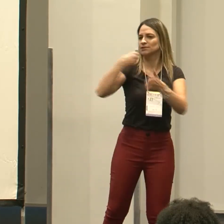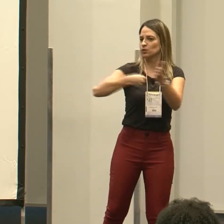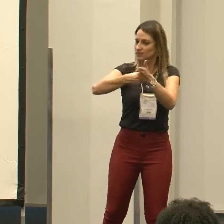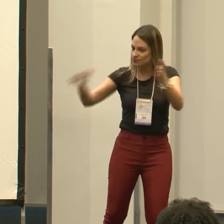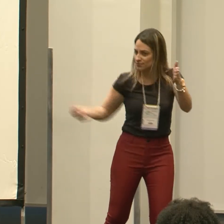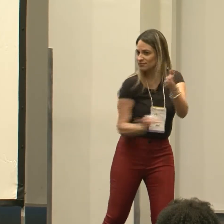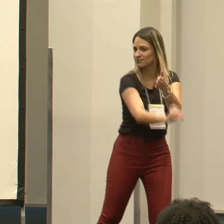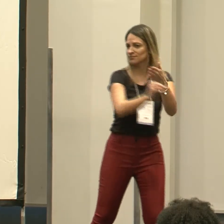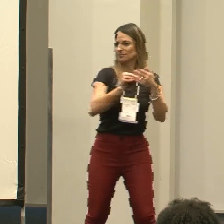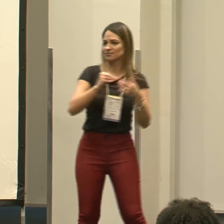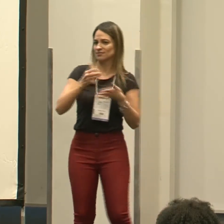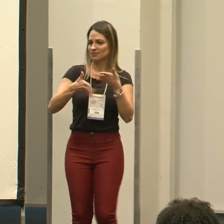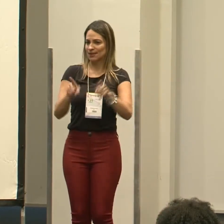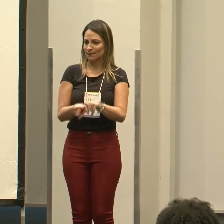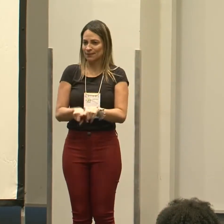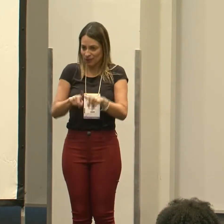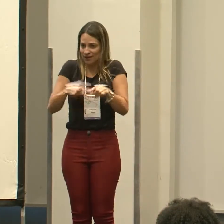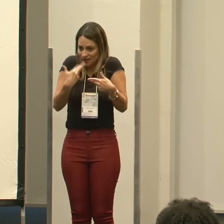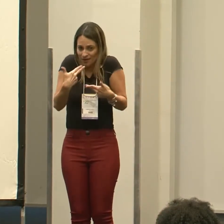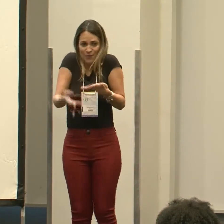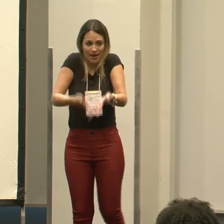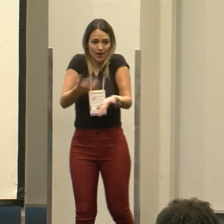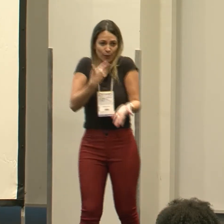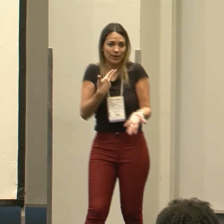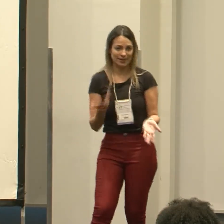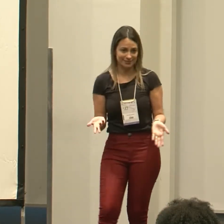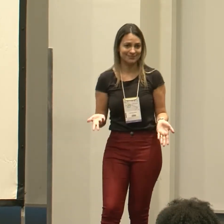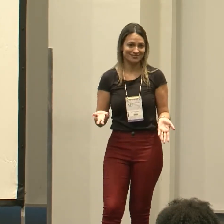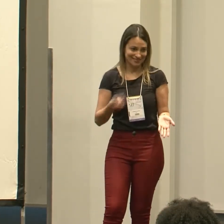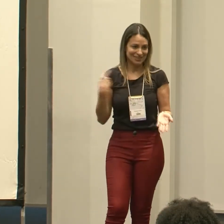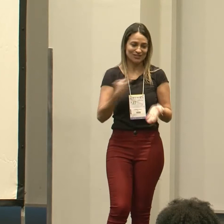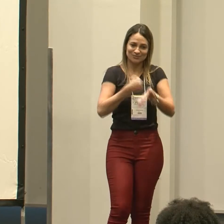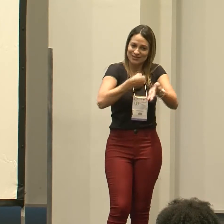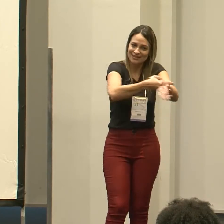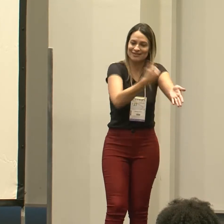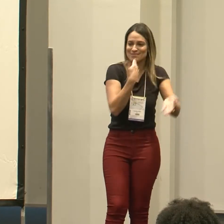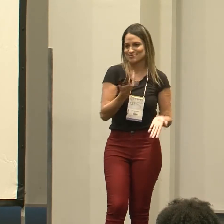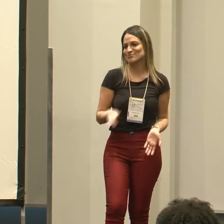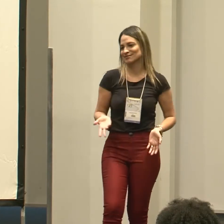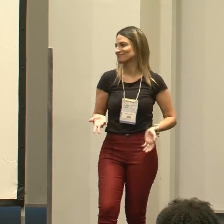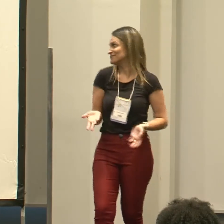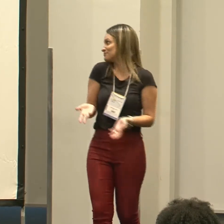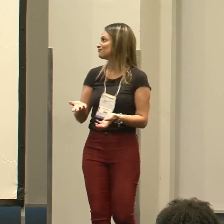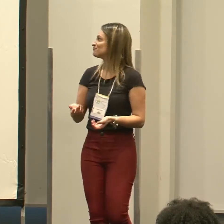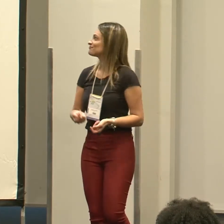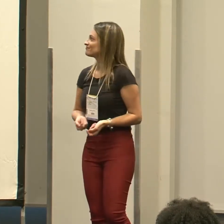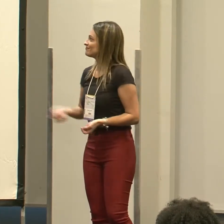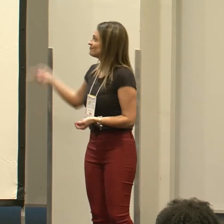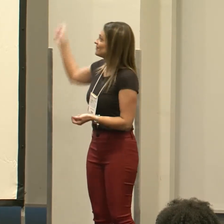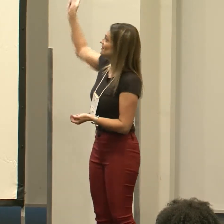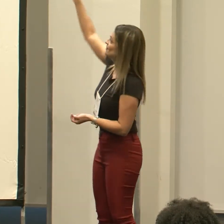inglês. Em Libras também. A gente precisa fazer isso. A gente precisa fazer esse movimento porque é a nossa língua. E a gente precisa lutar por isso.